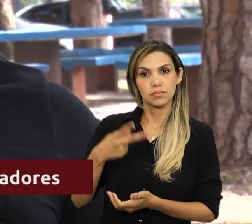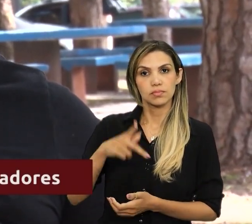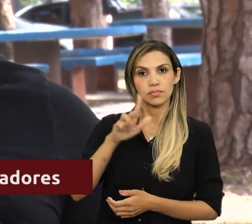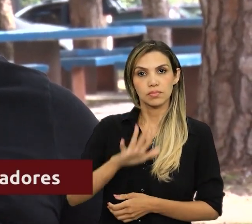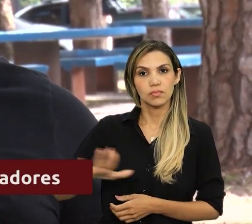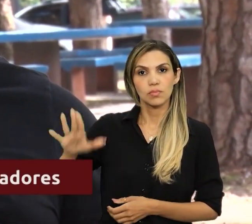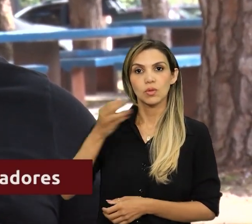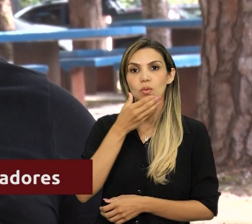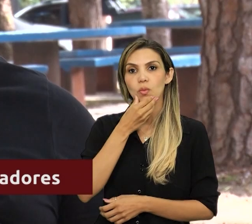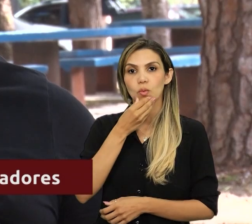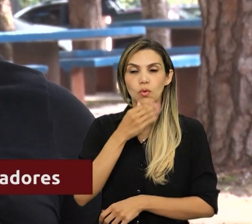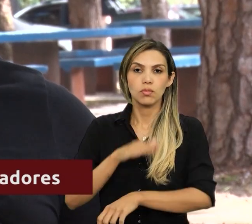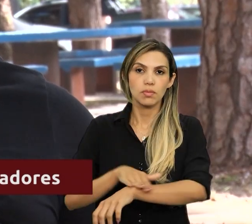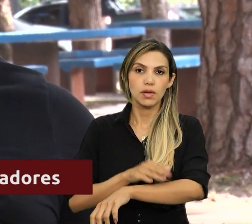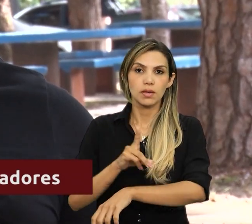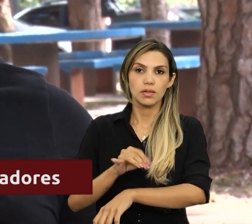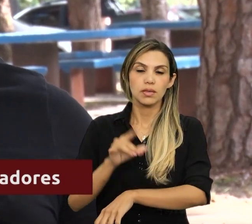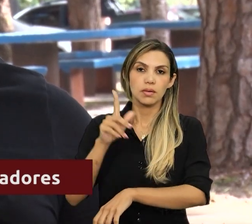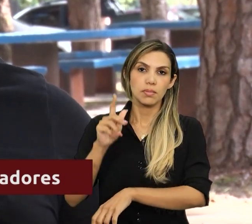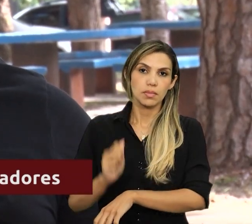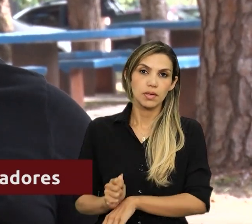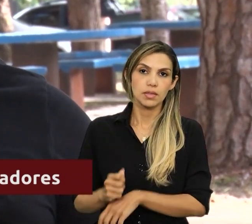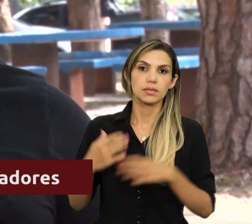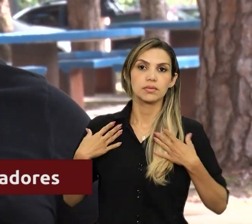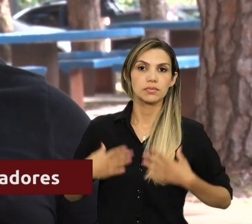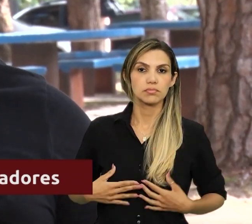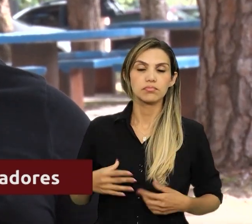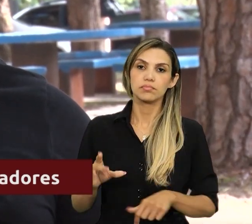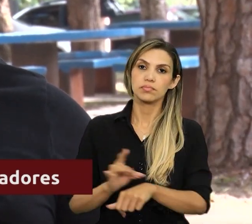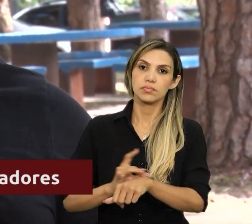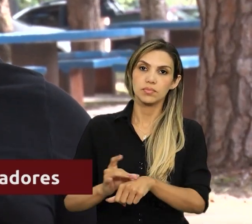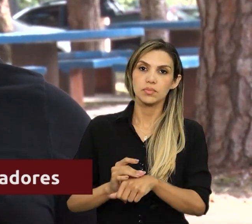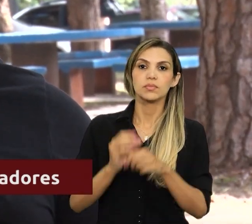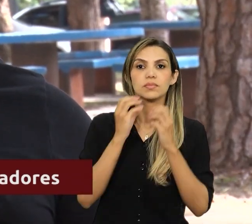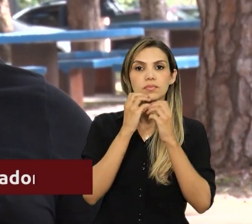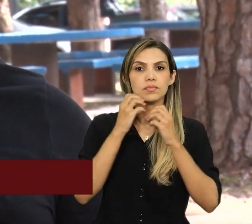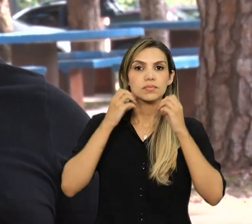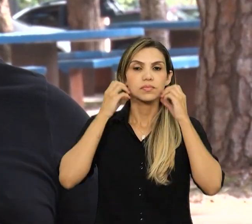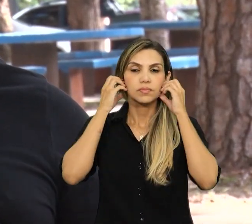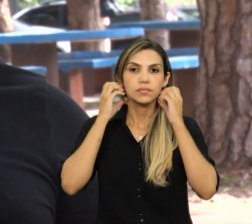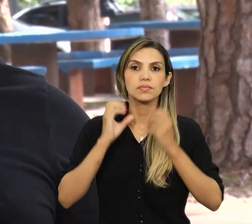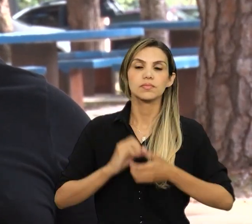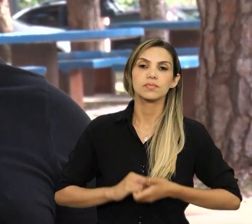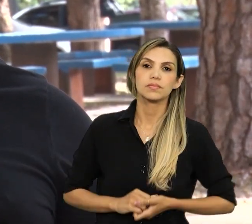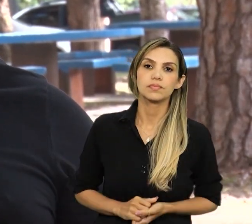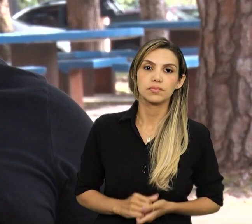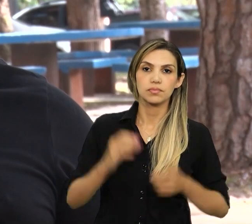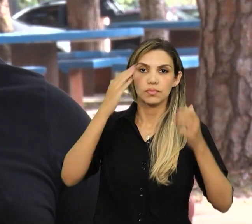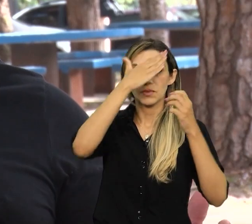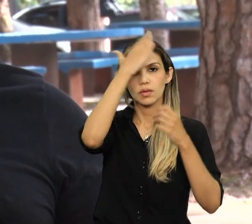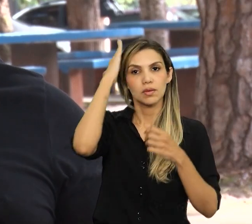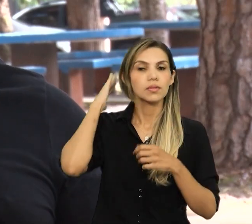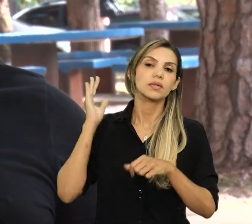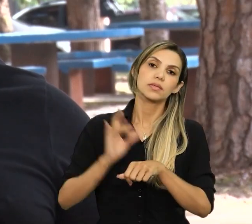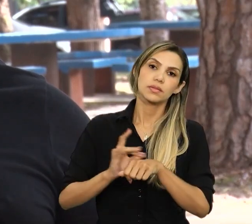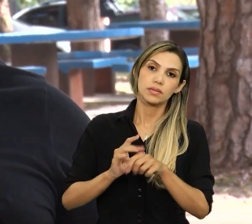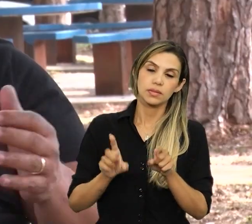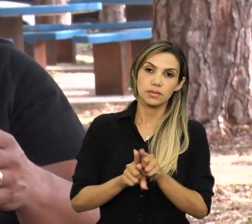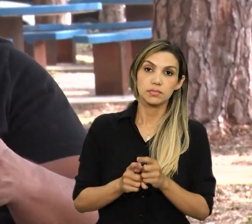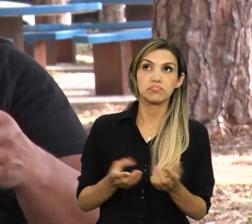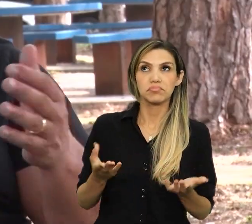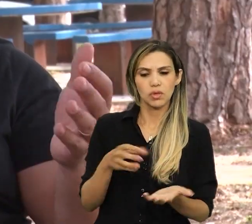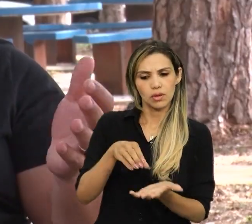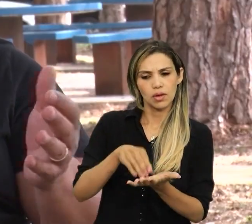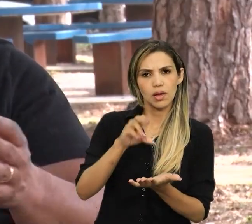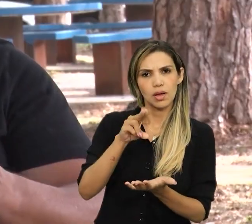um homem pardo, estou vestindo camisa preta, camiseta preta, tenho barba e cabelos pretos também. A